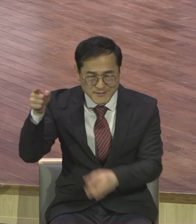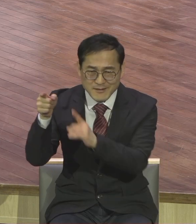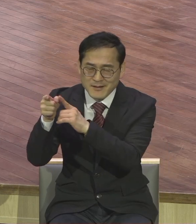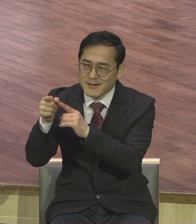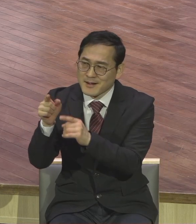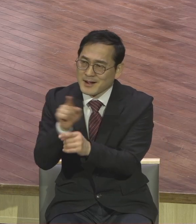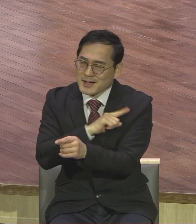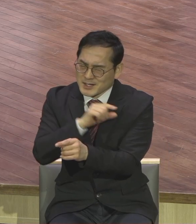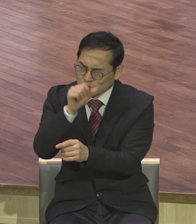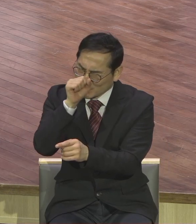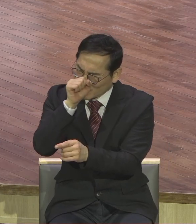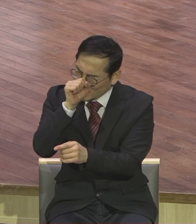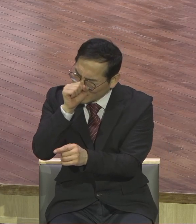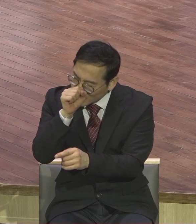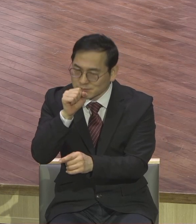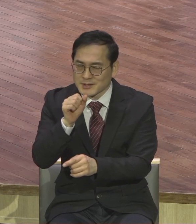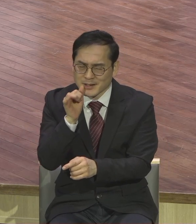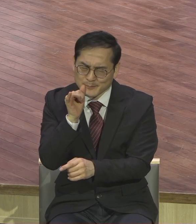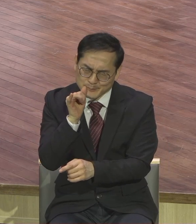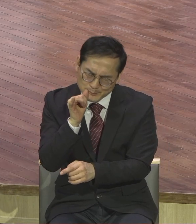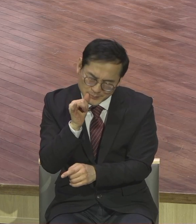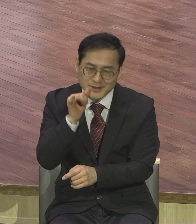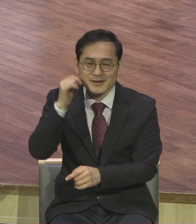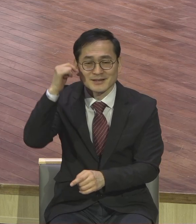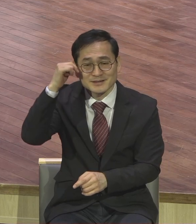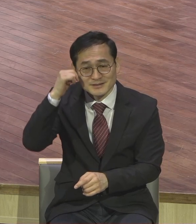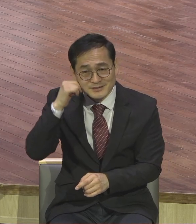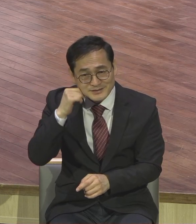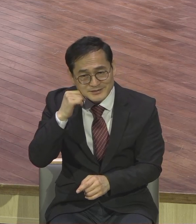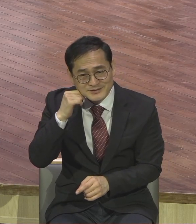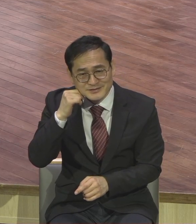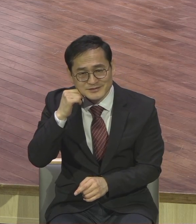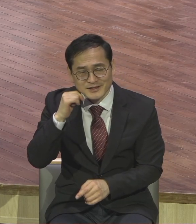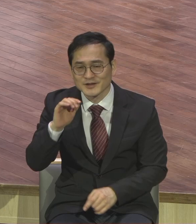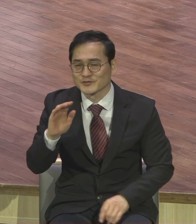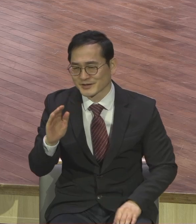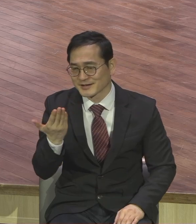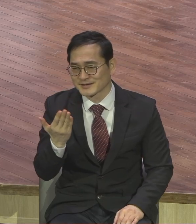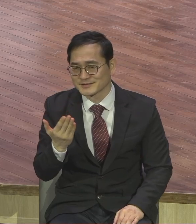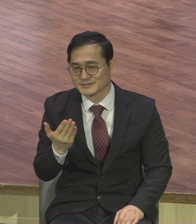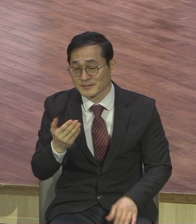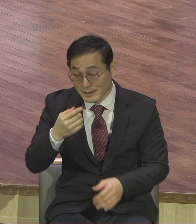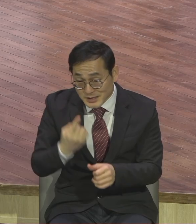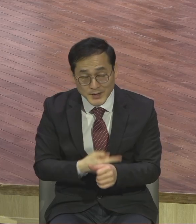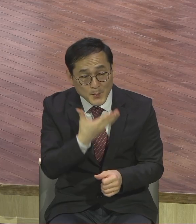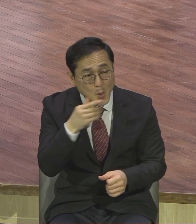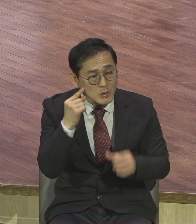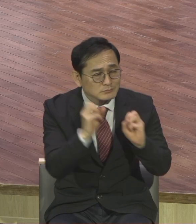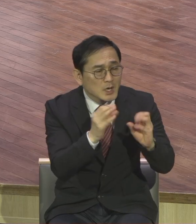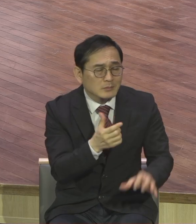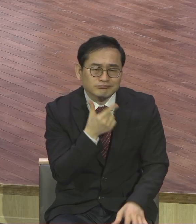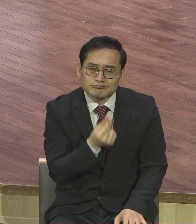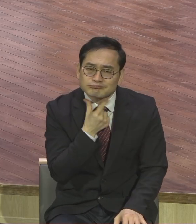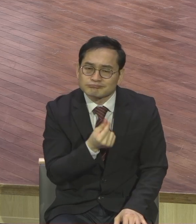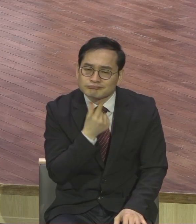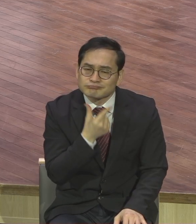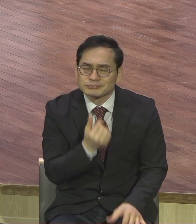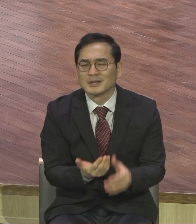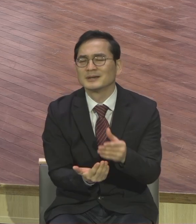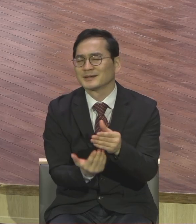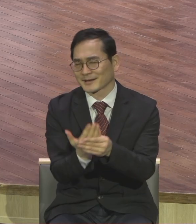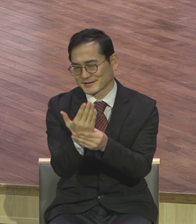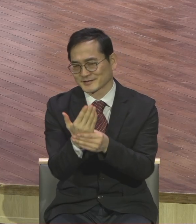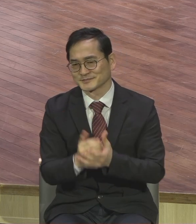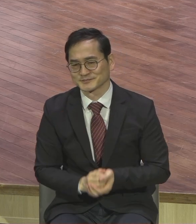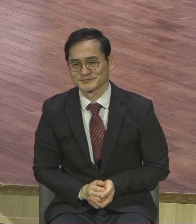주셨는데. 그래서 이 복음을 증거 안 할 수가 없는 겁니다. 바울은 이런 영적 영향력을 입혀나가는 증거